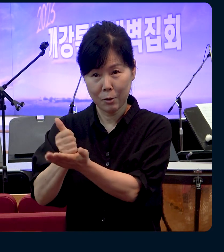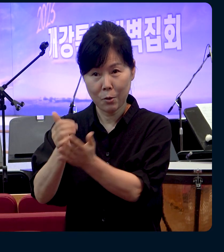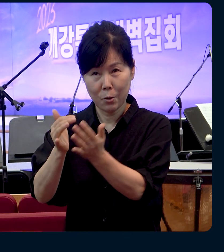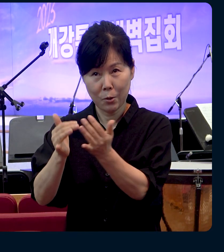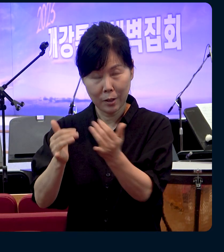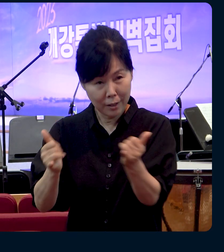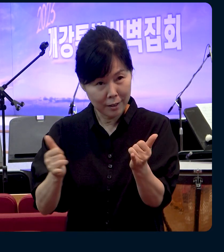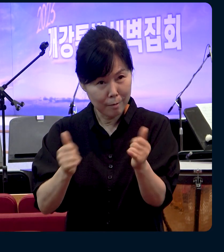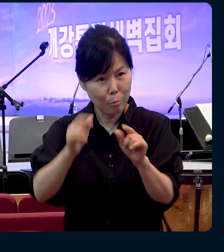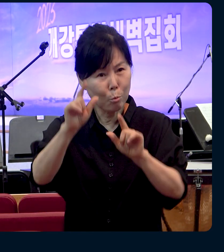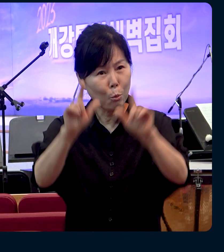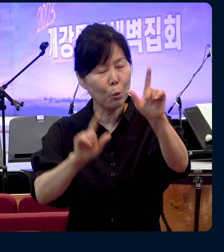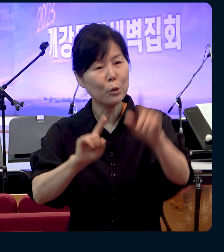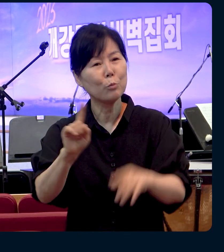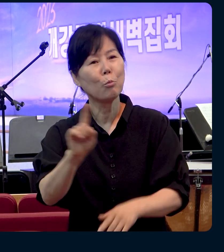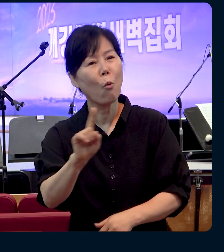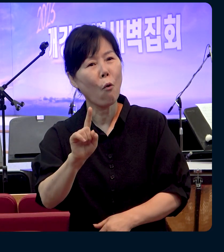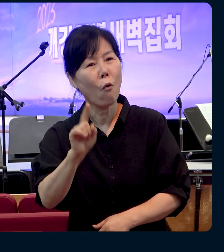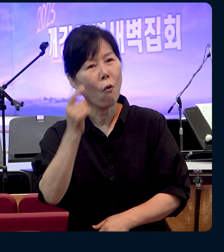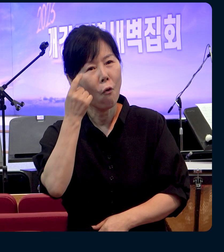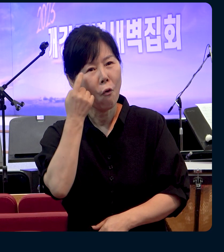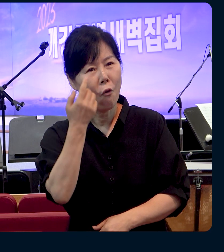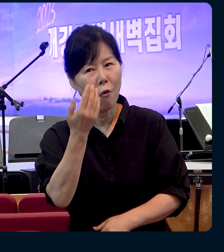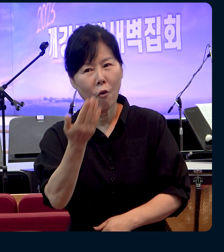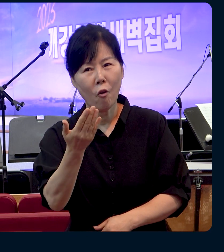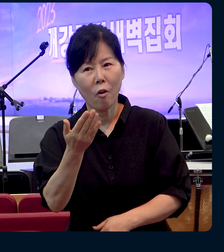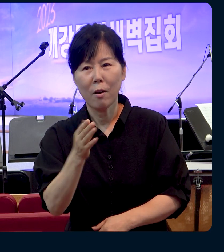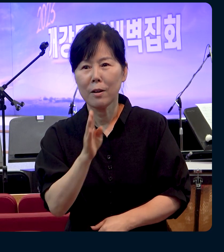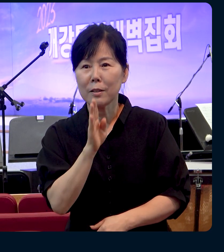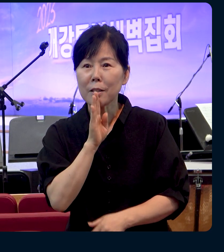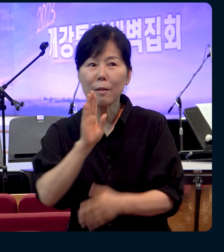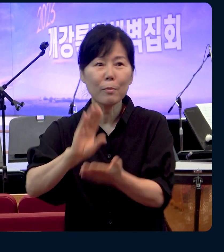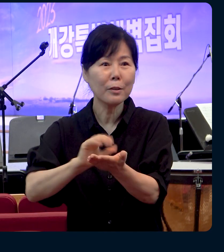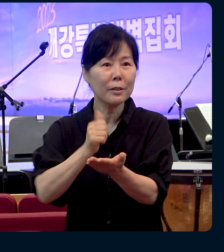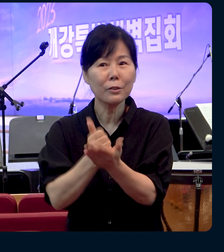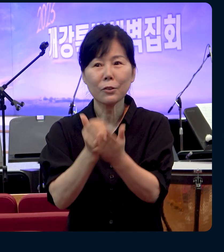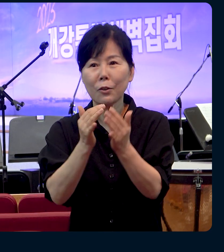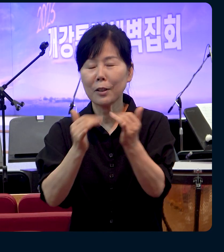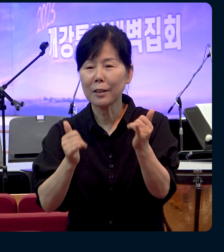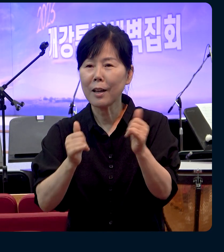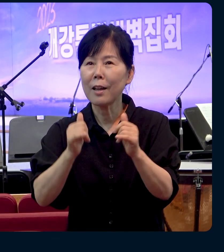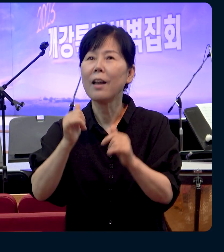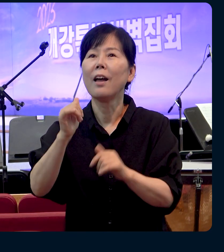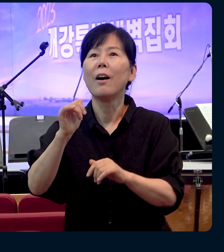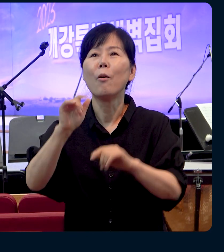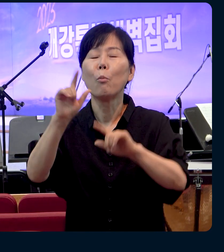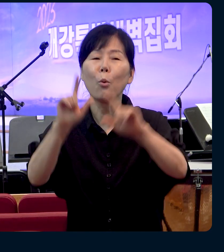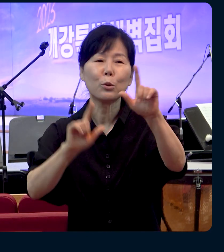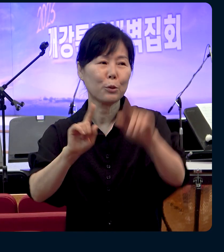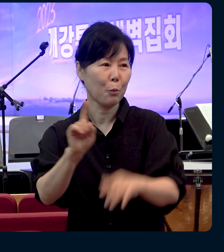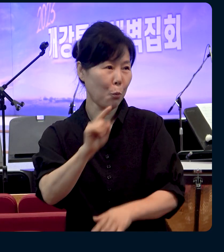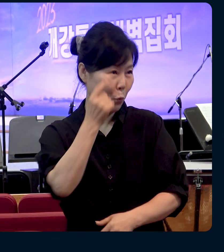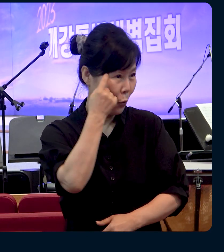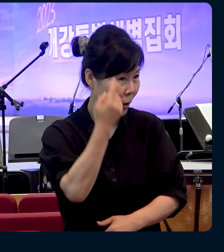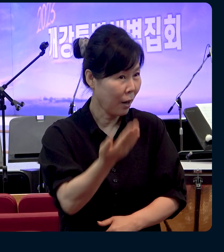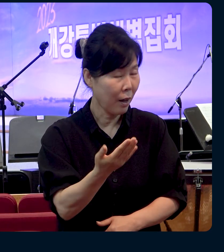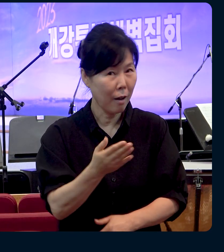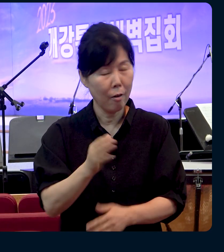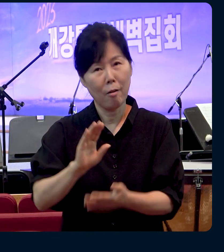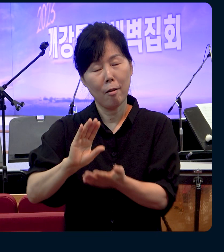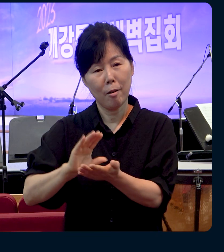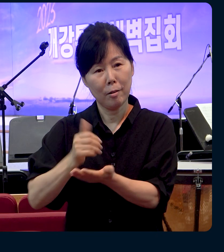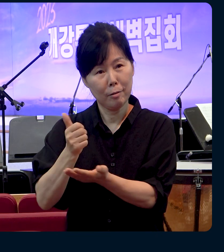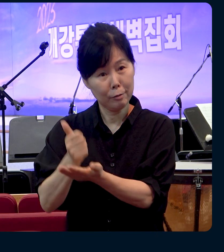어떤 모습입니까? 라는 질문이에요. 참된 그리스도인은 어떤 모습입니까? 그러니까 그리스도인,